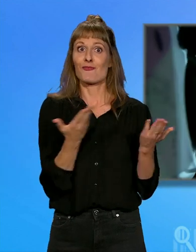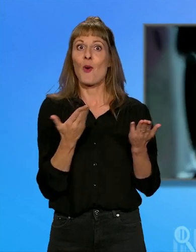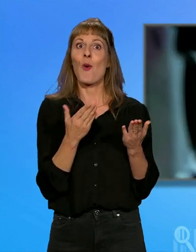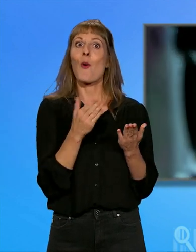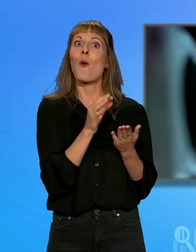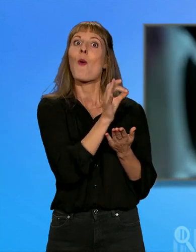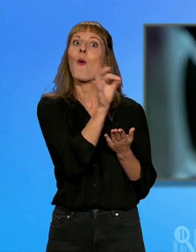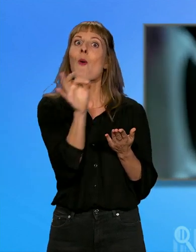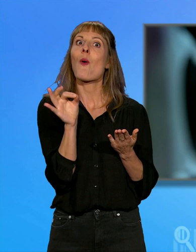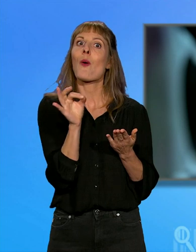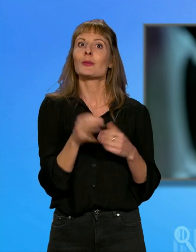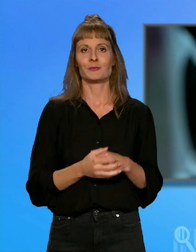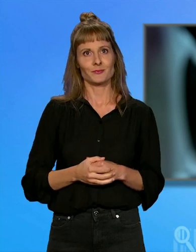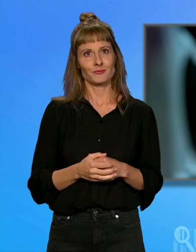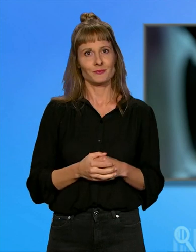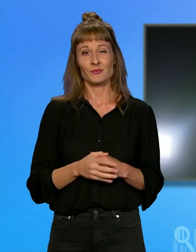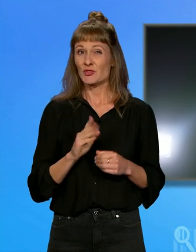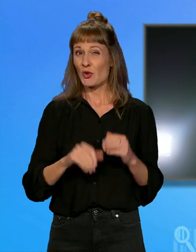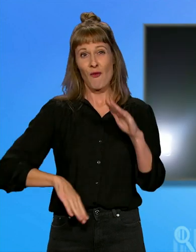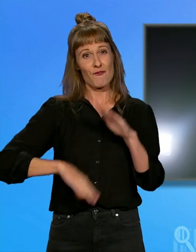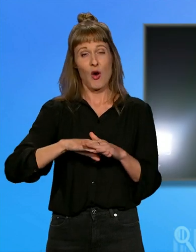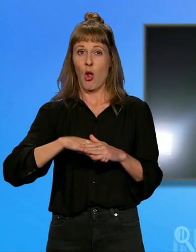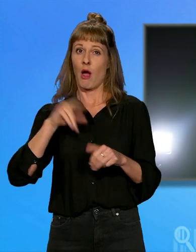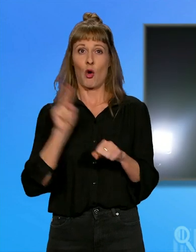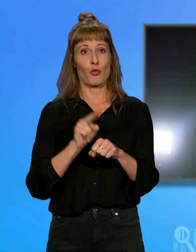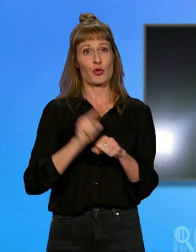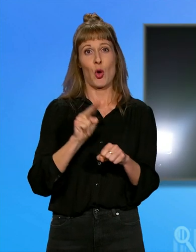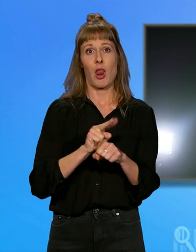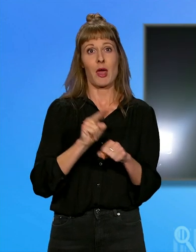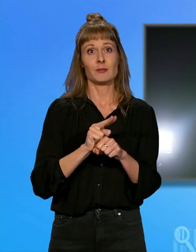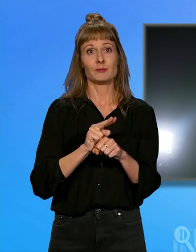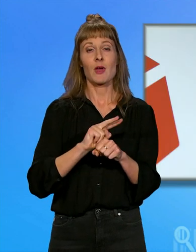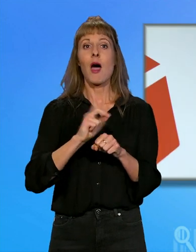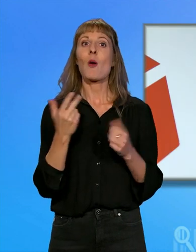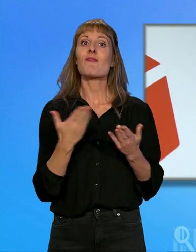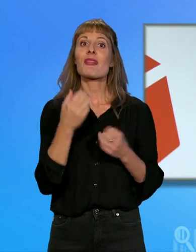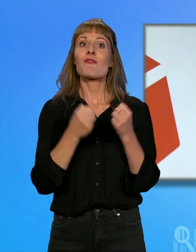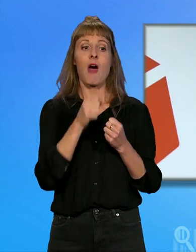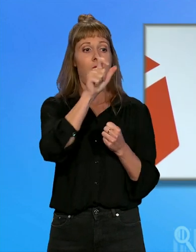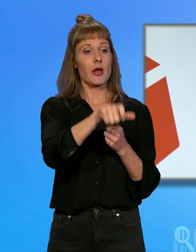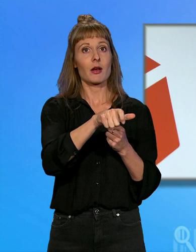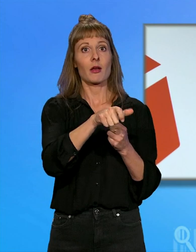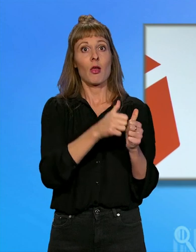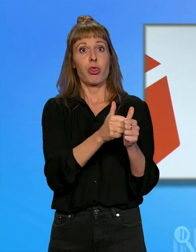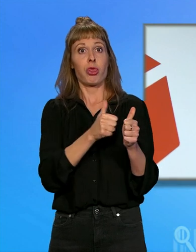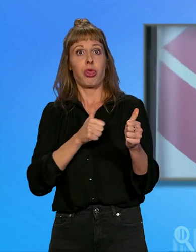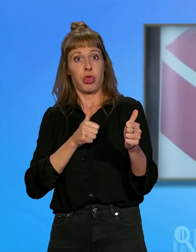totale Kontrolle. Aber nicht nur das. Halte sich ein Fahrer nicht an die Lieferzeiten, so werde er bestraft.